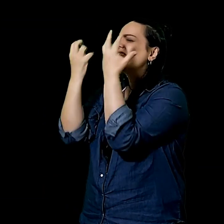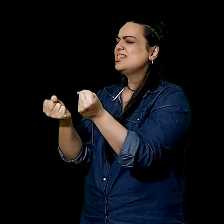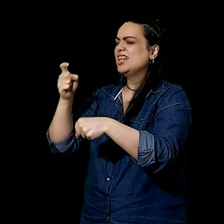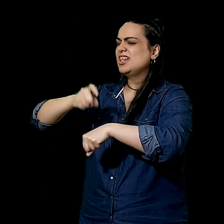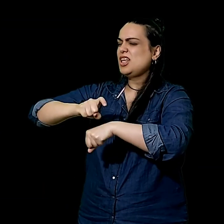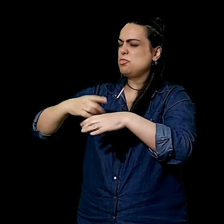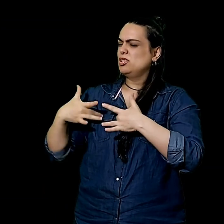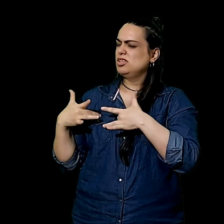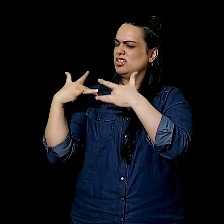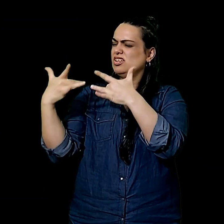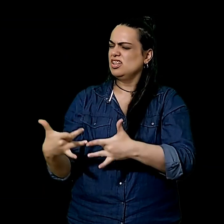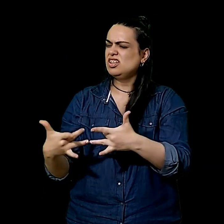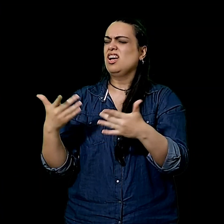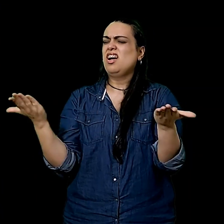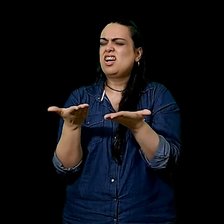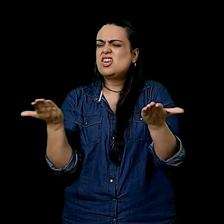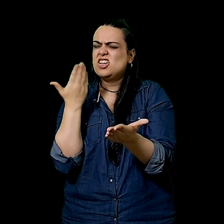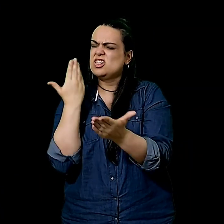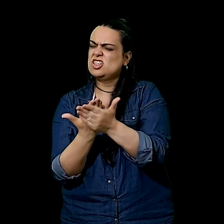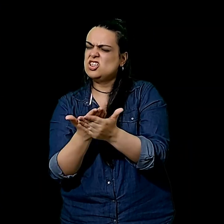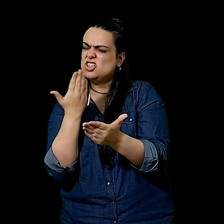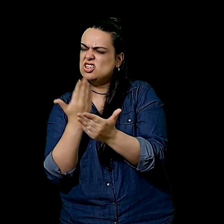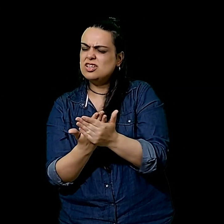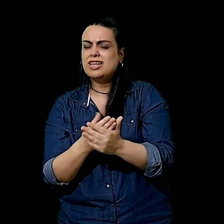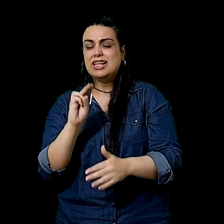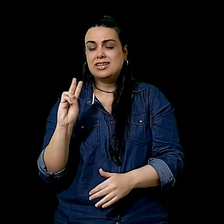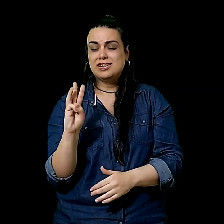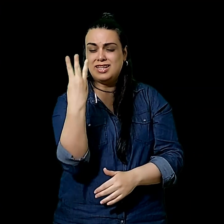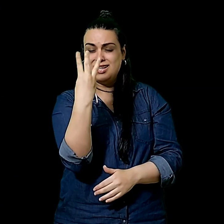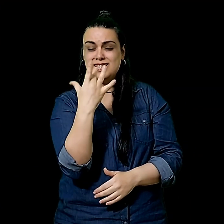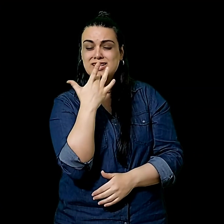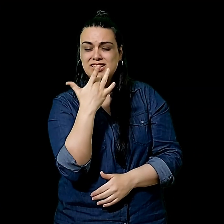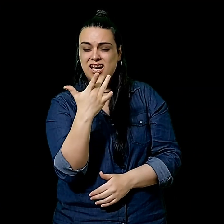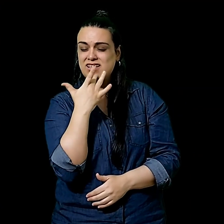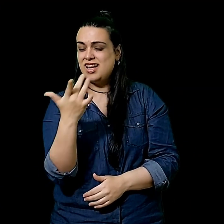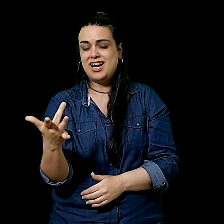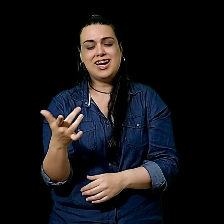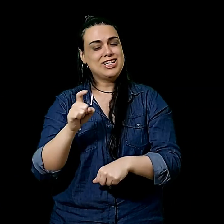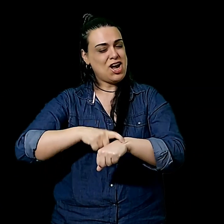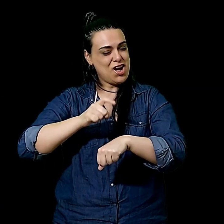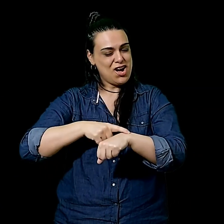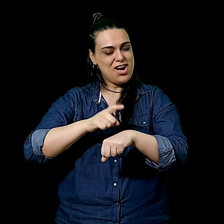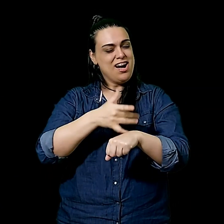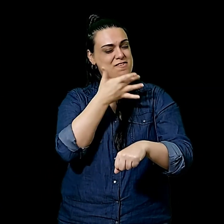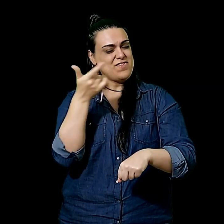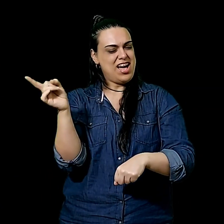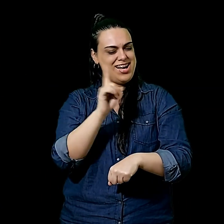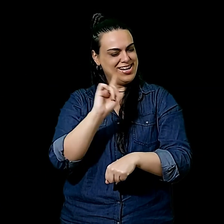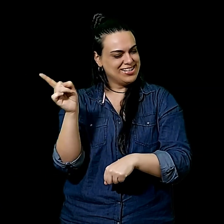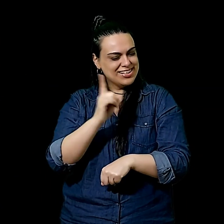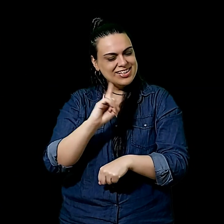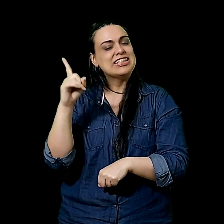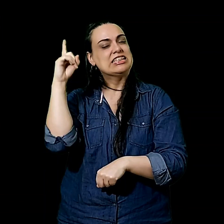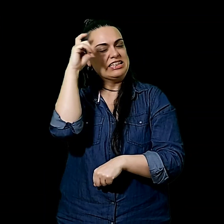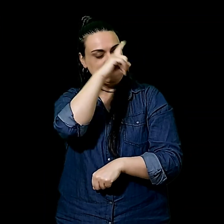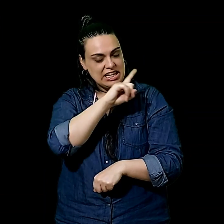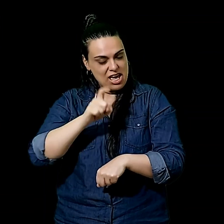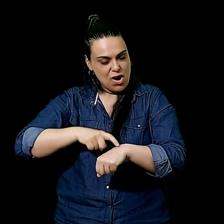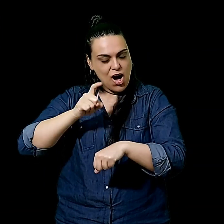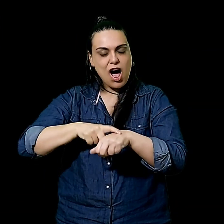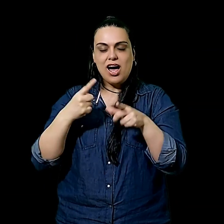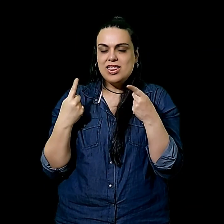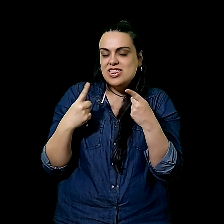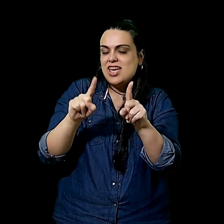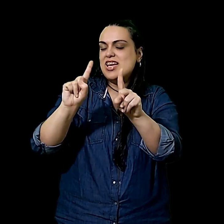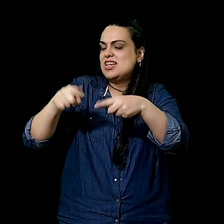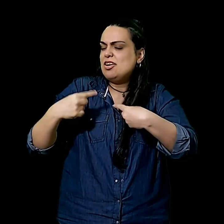de dedicação, de entrega. Senhor, 3 da tarde não é um horário fácil, é um horário